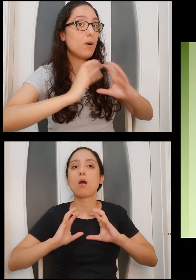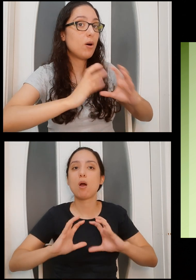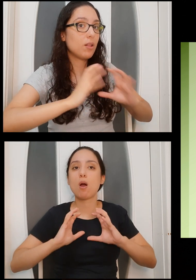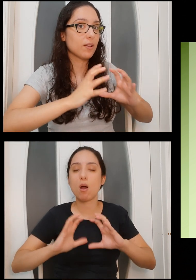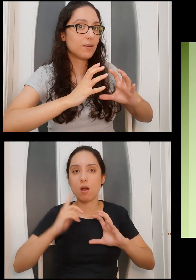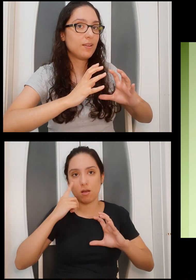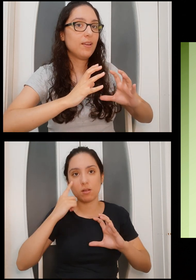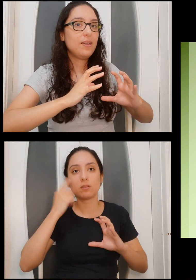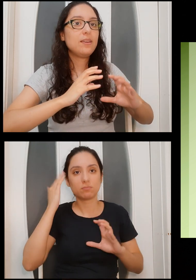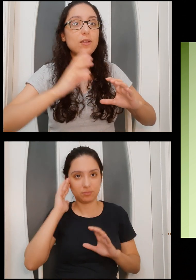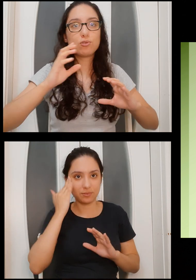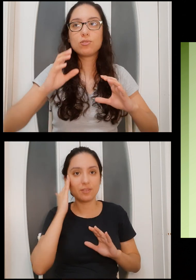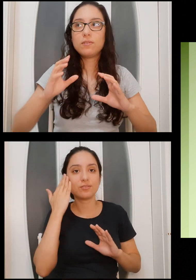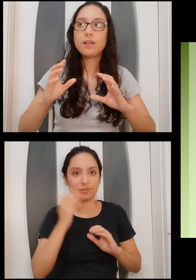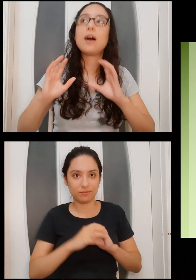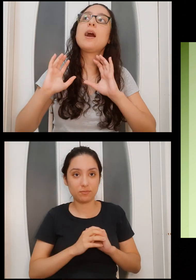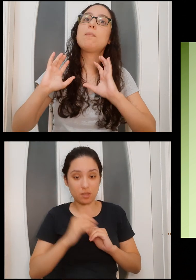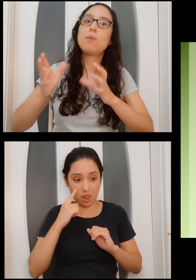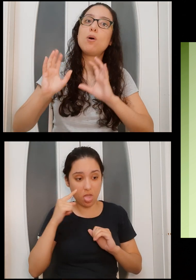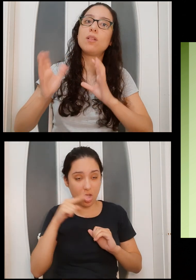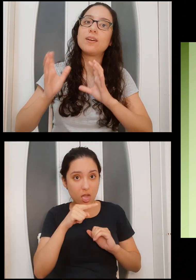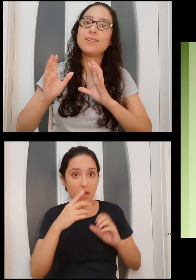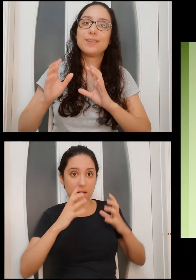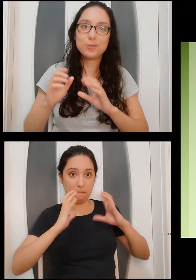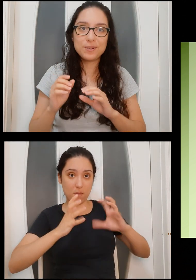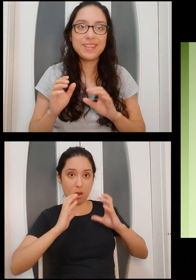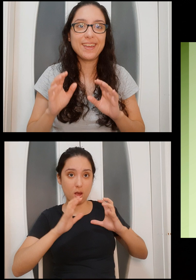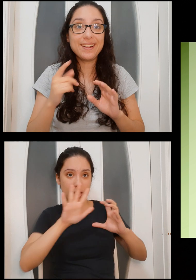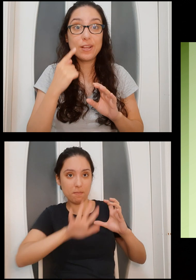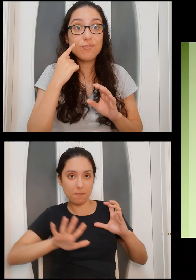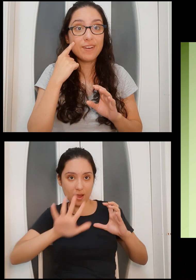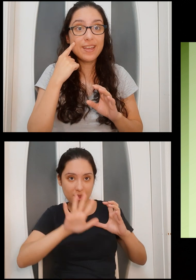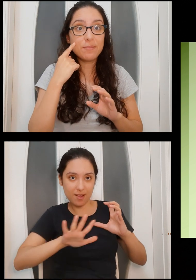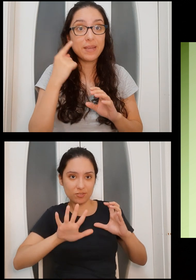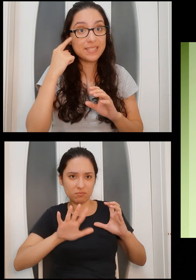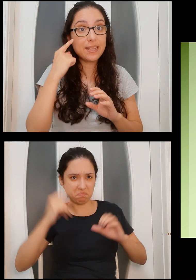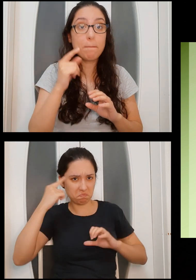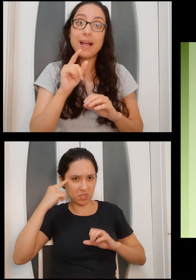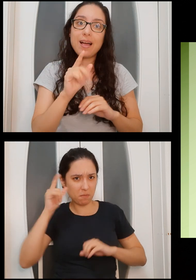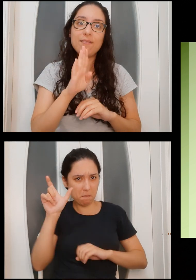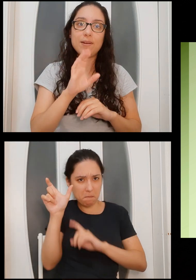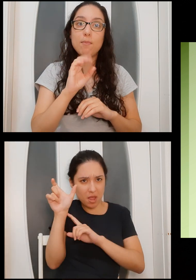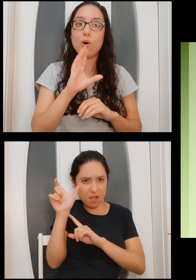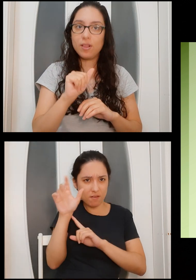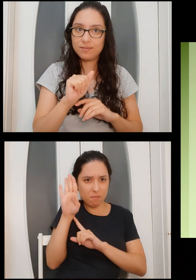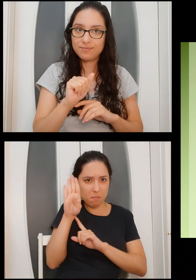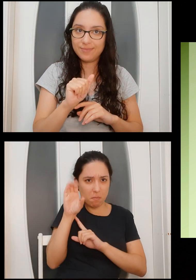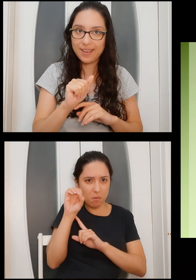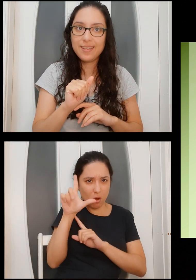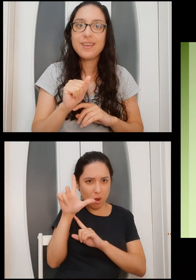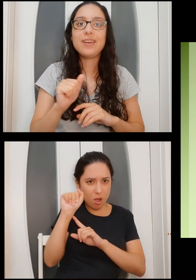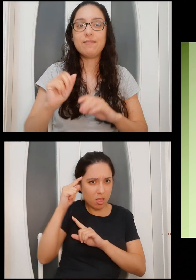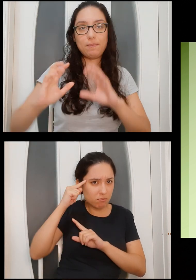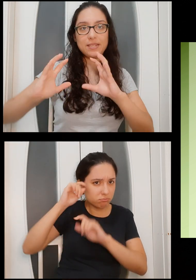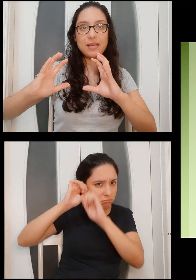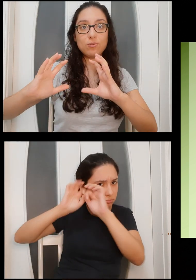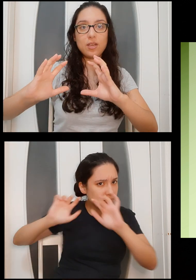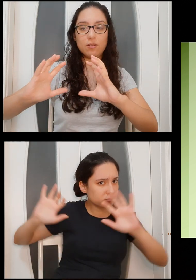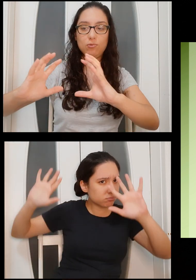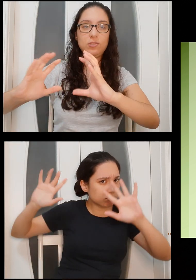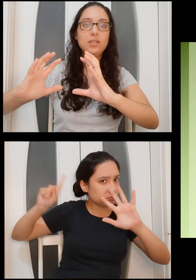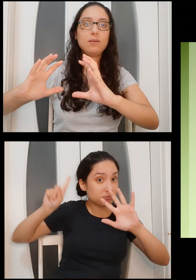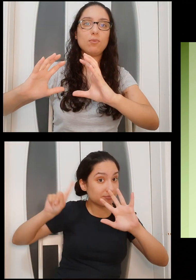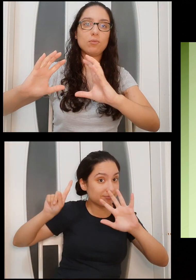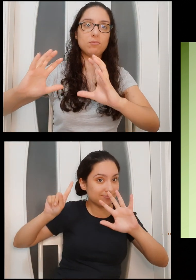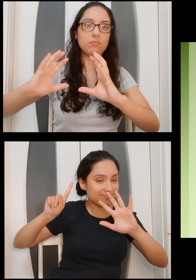é uma bola. E aí o surdo vai falar, bola. Então, tipo assim, ele não vai pensar na palavra bola, né? Ele vai pensar no